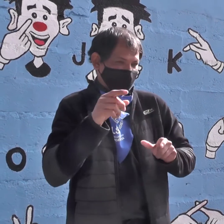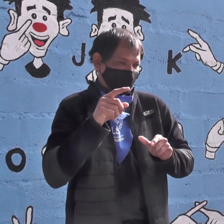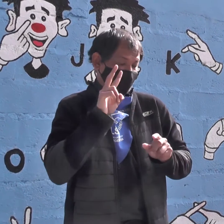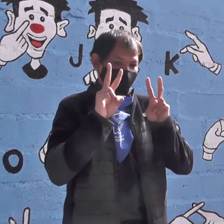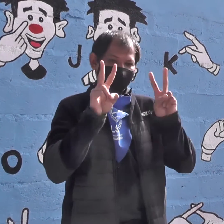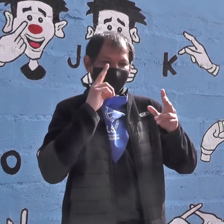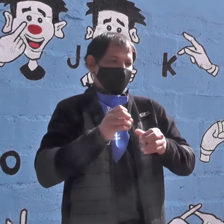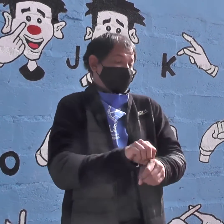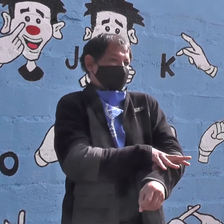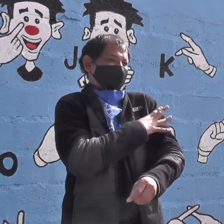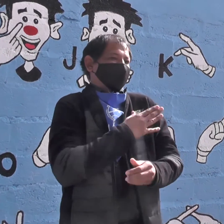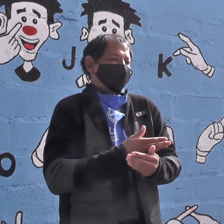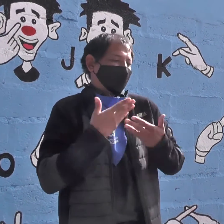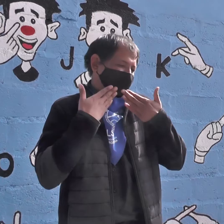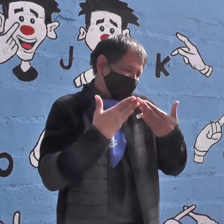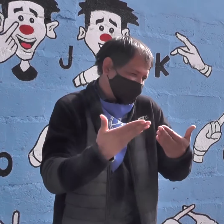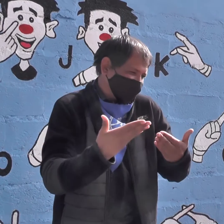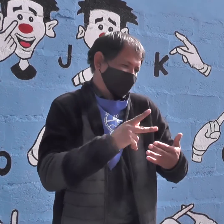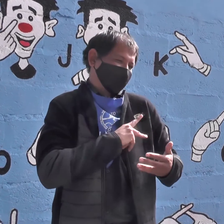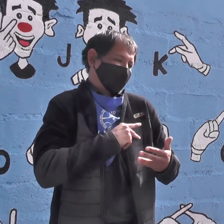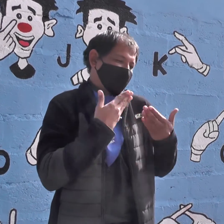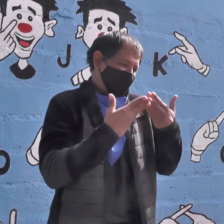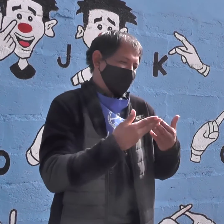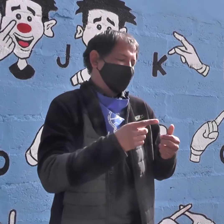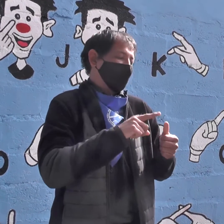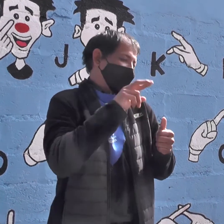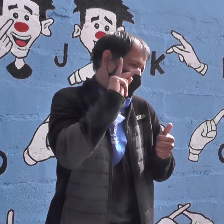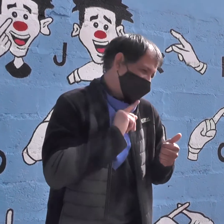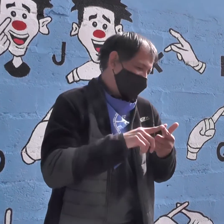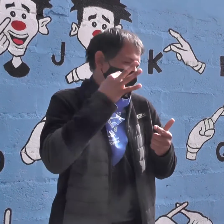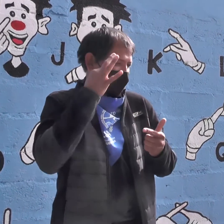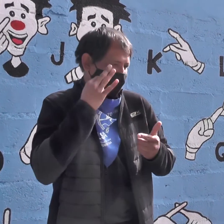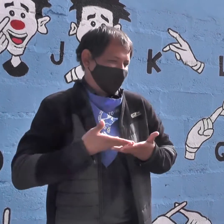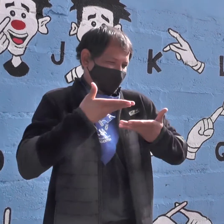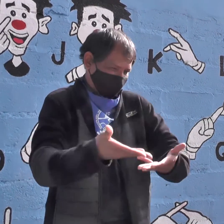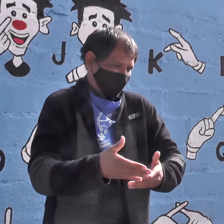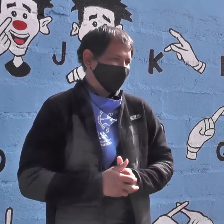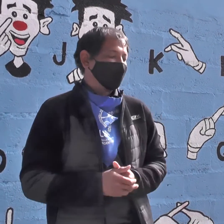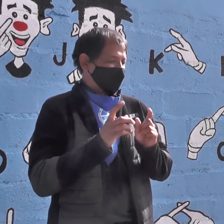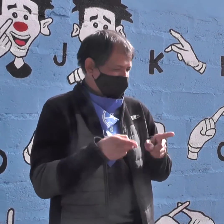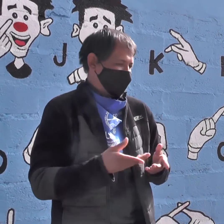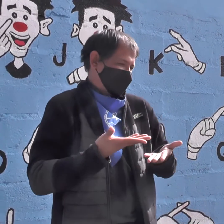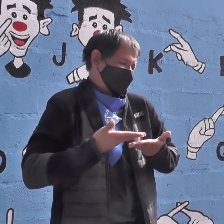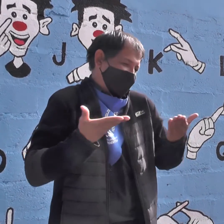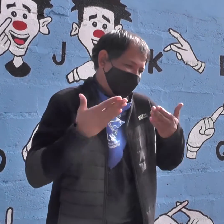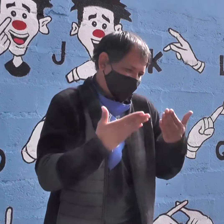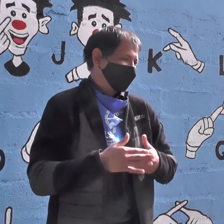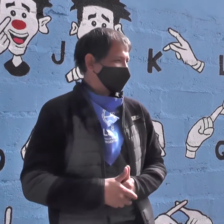Nosotros, como personas que vivimos en sociedad, hoy me siento muy orgulloso de pertenecer a la institución Helen Keller y que nos hayan hecho